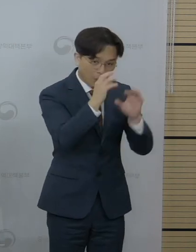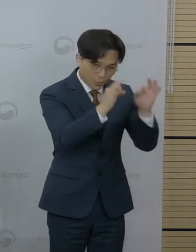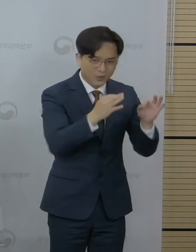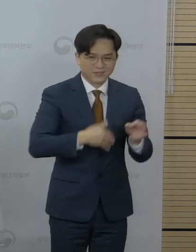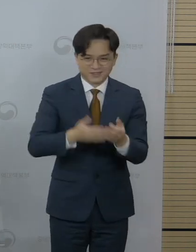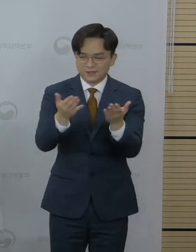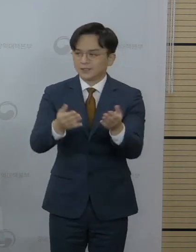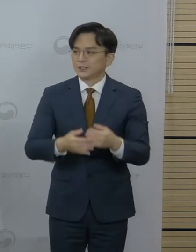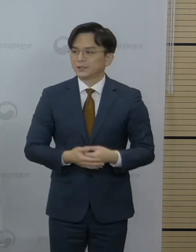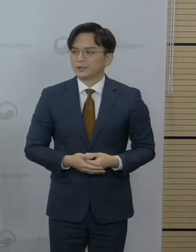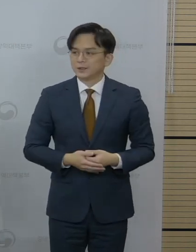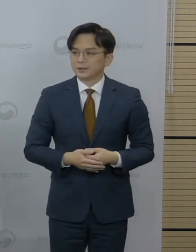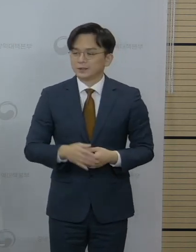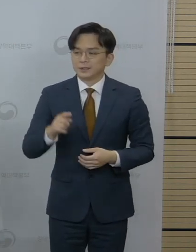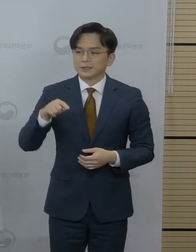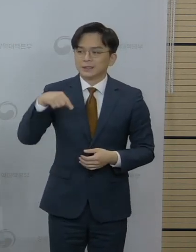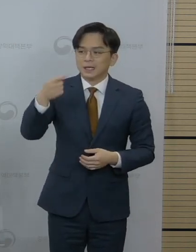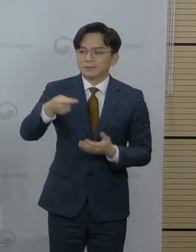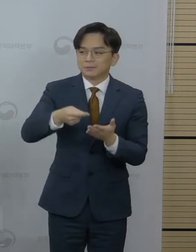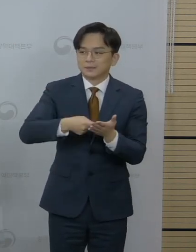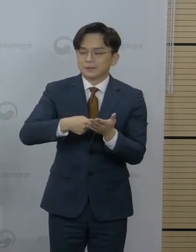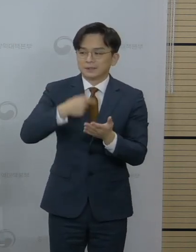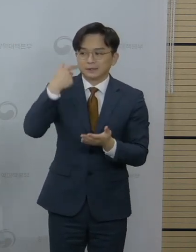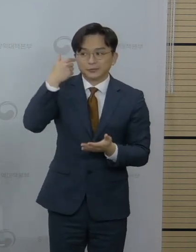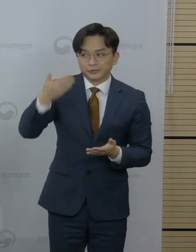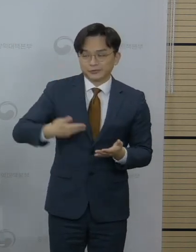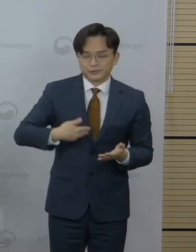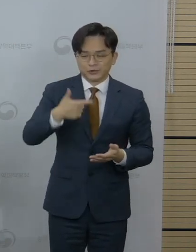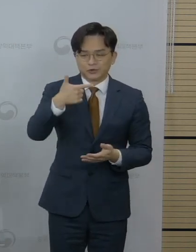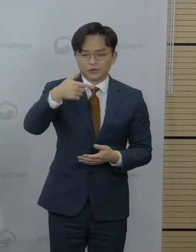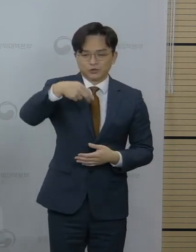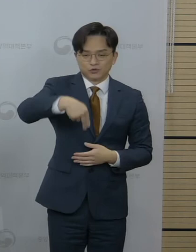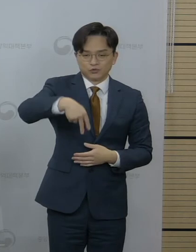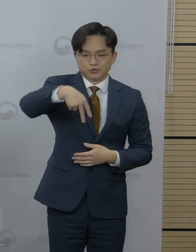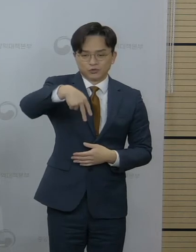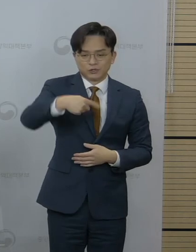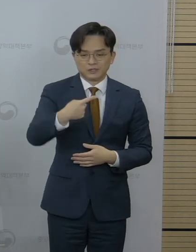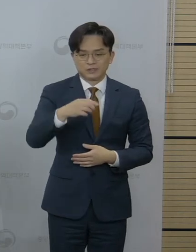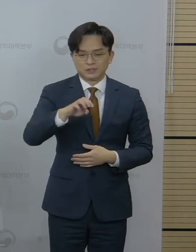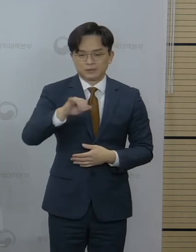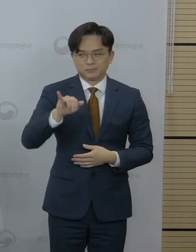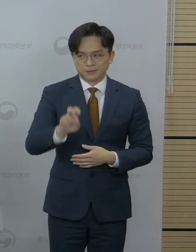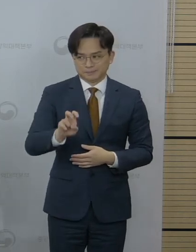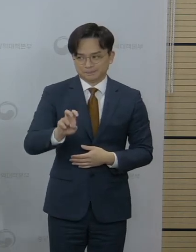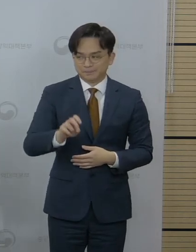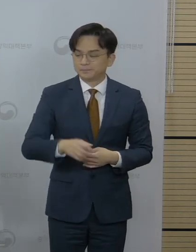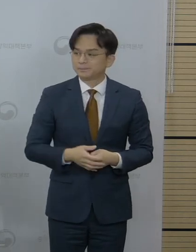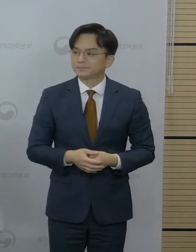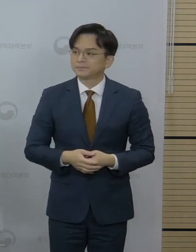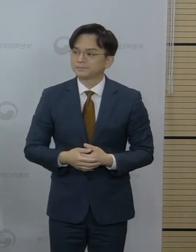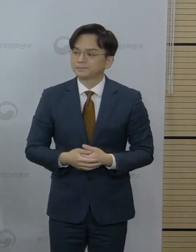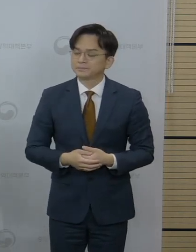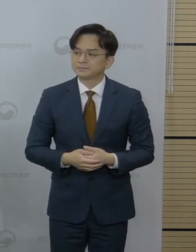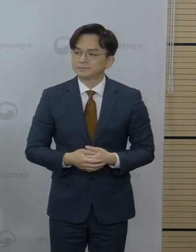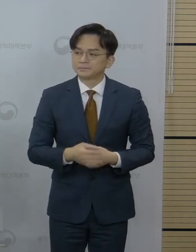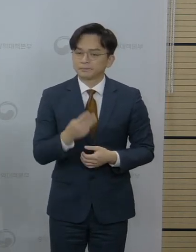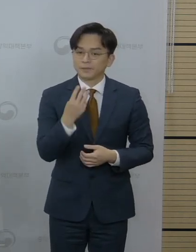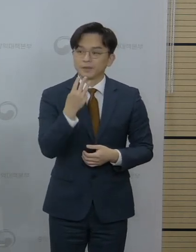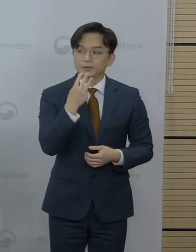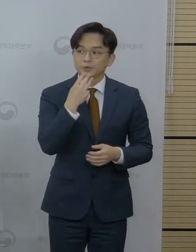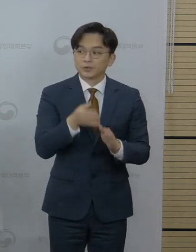뉴스핌의 정승원 기자님 질문 주셨습니다. 서울시에서 종교 활동은 사적 모임에 해당하지